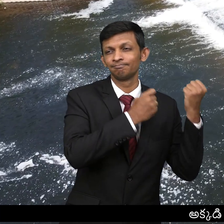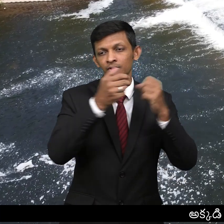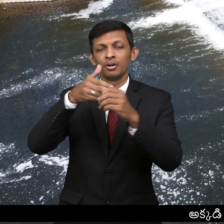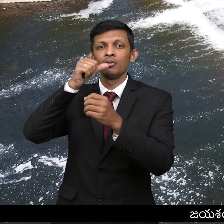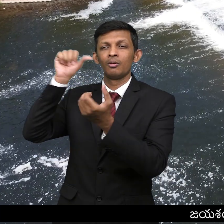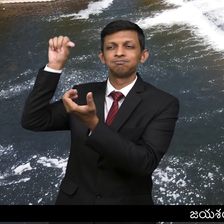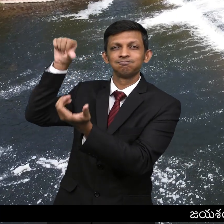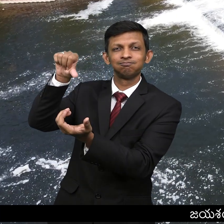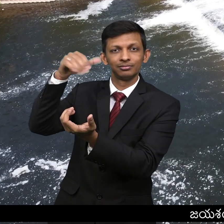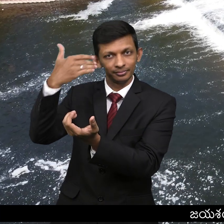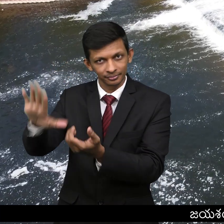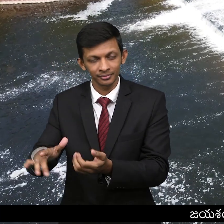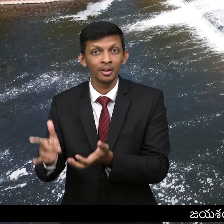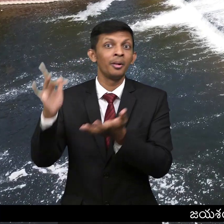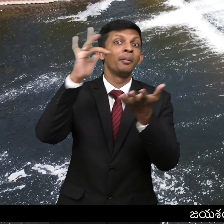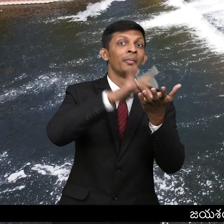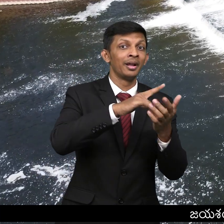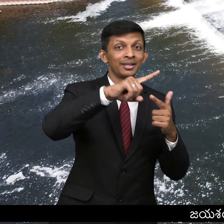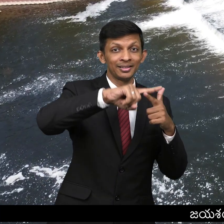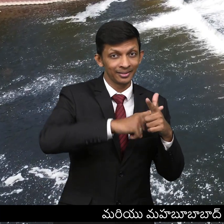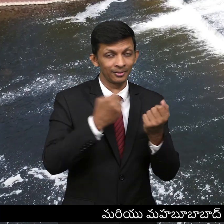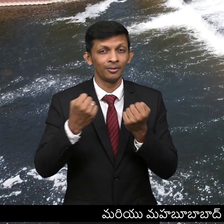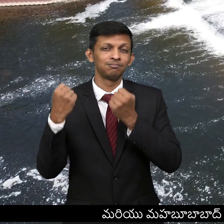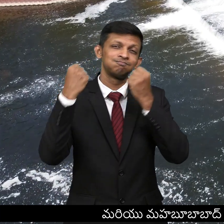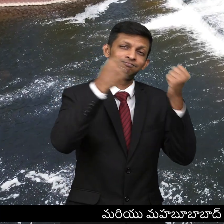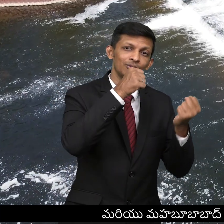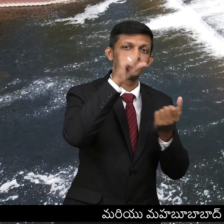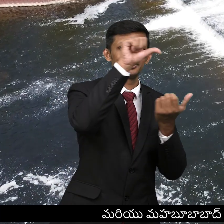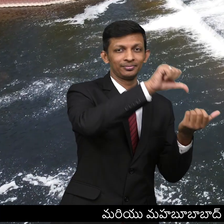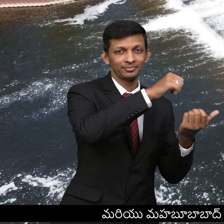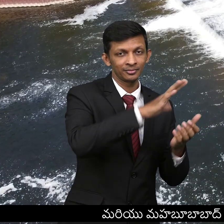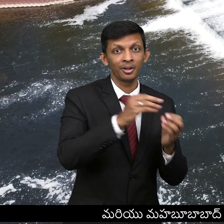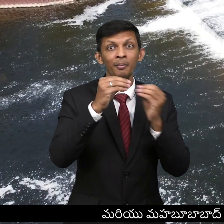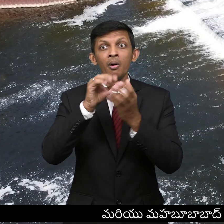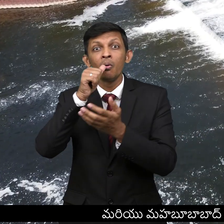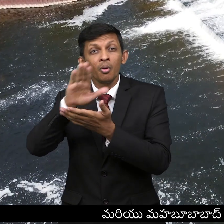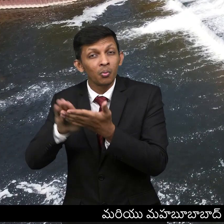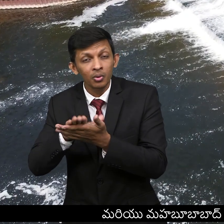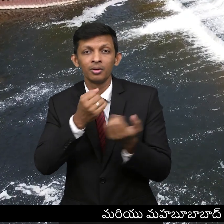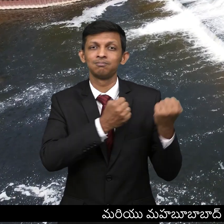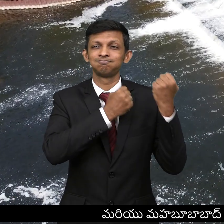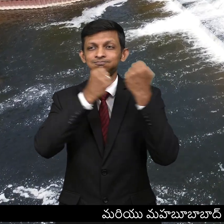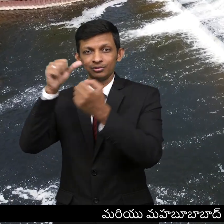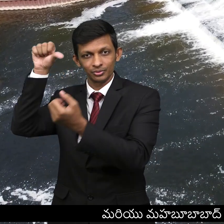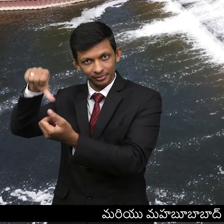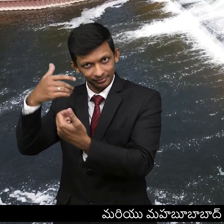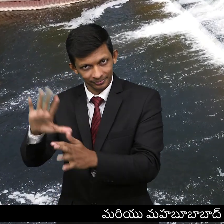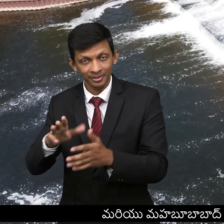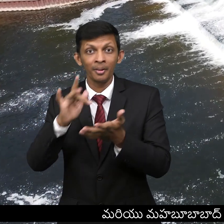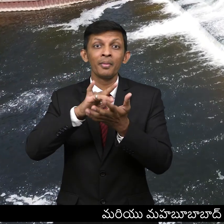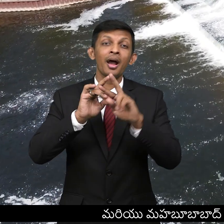వరంగల్, జయశంకర్ భూపాల్పల్లి మరియు మహబూబాబాద్ వంటి పొడి జిల్లాలకు